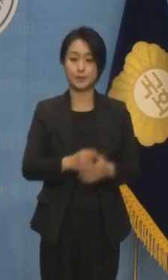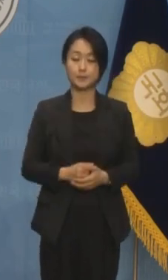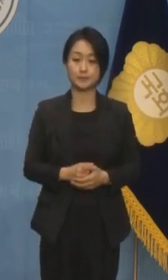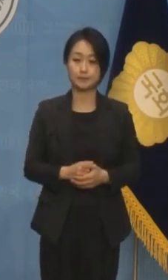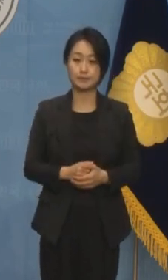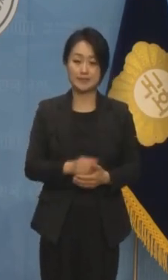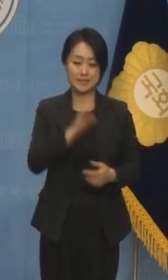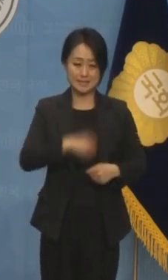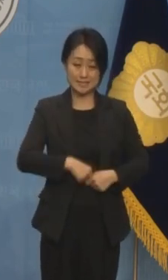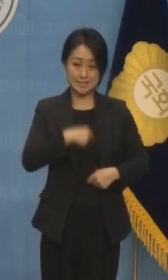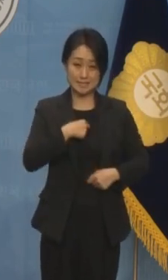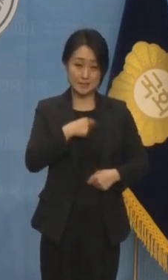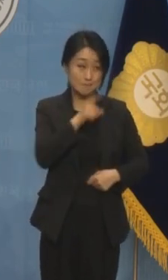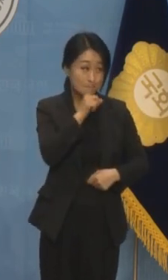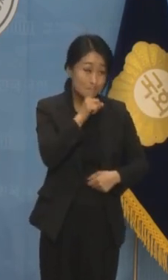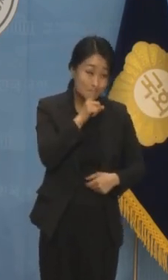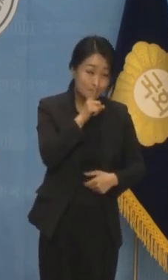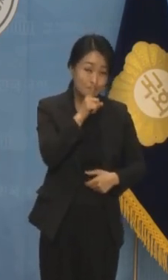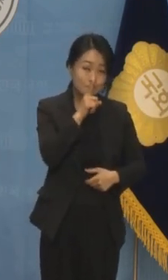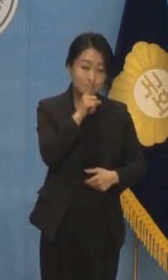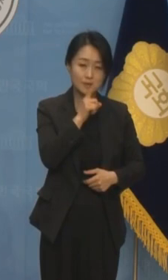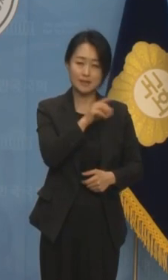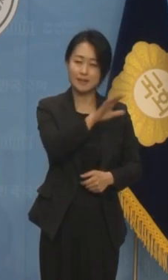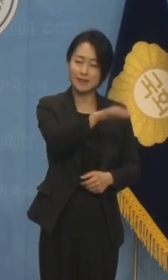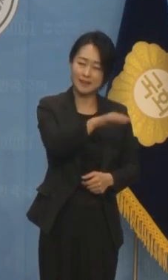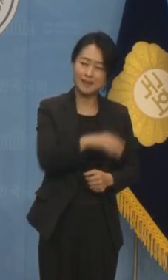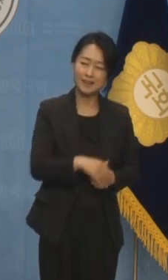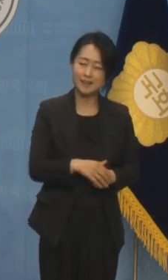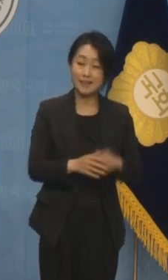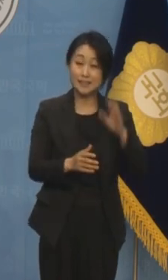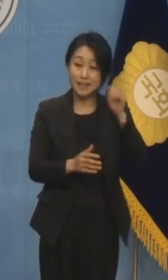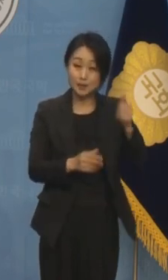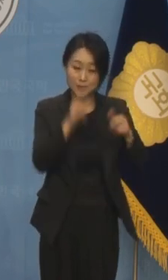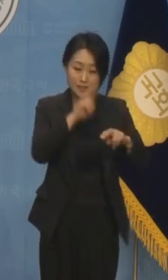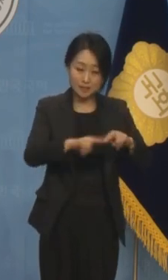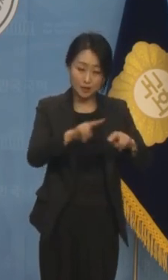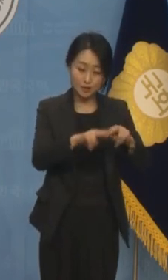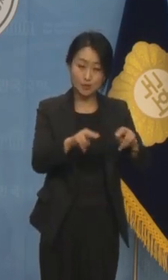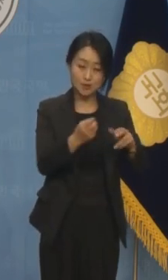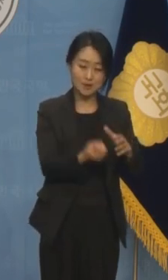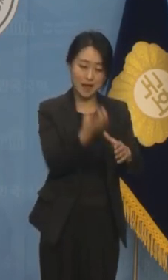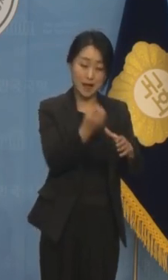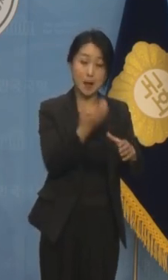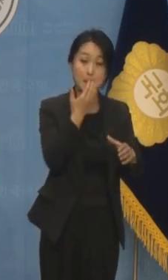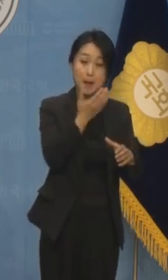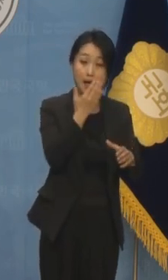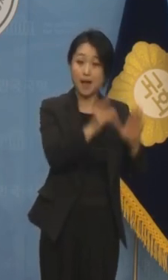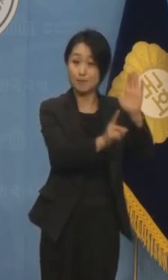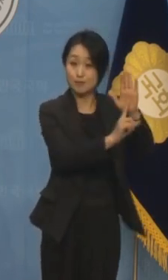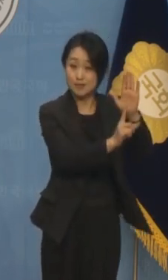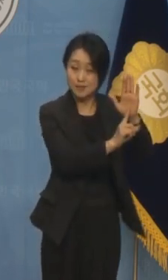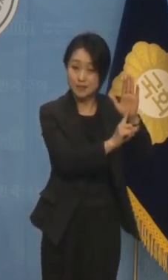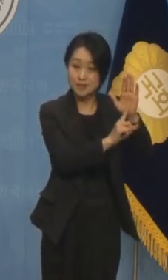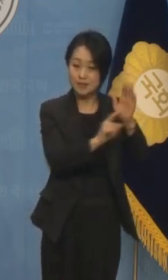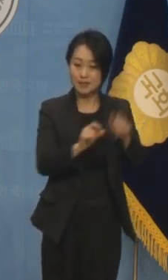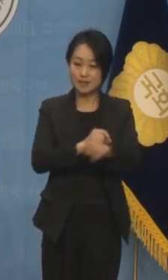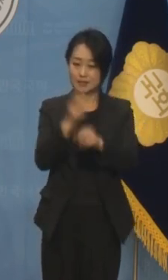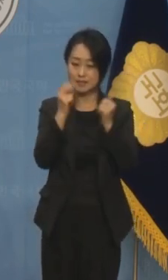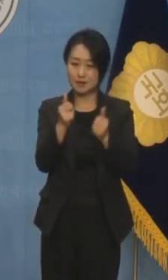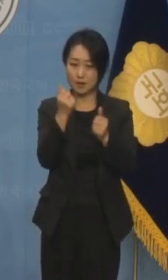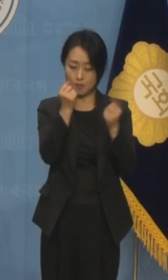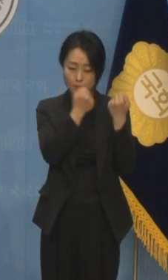지금처럼 진실을 숨기려고만 한다면 대통령의 석유 매장 브리핑이 특검 회피를 위한